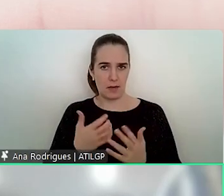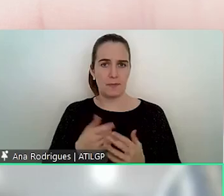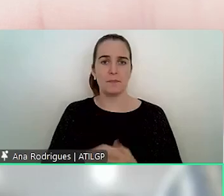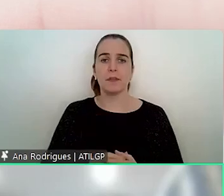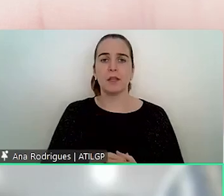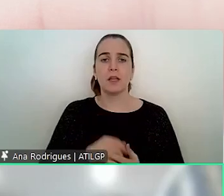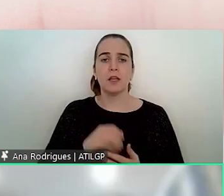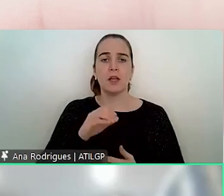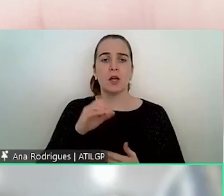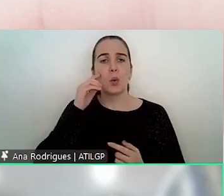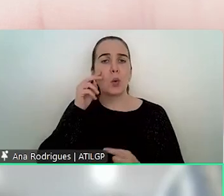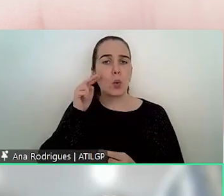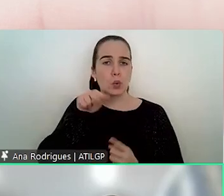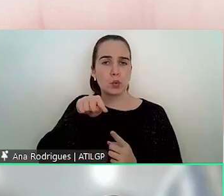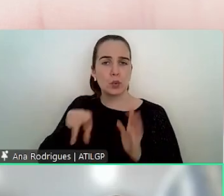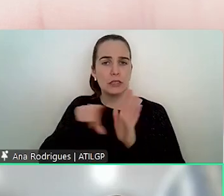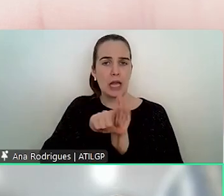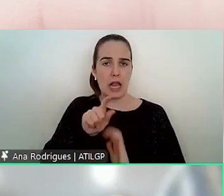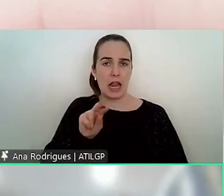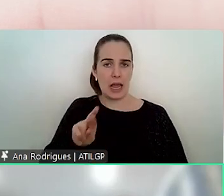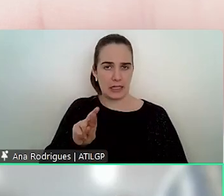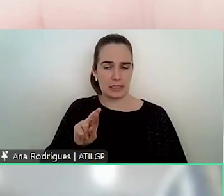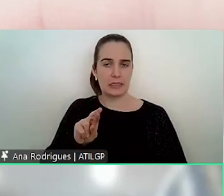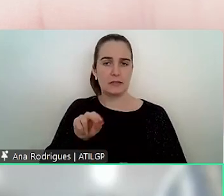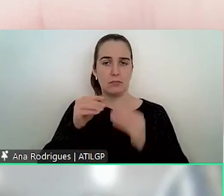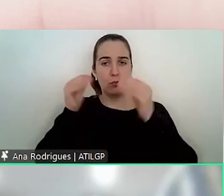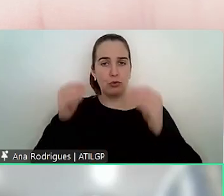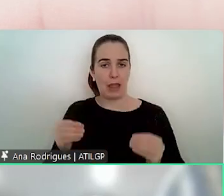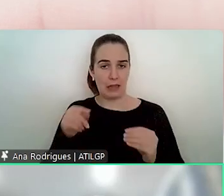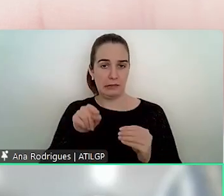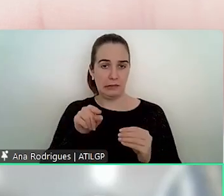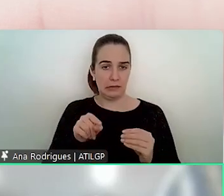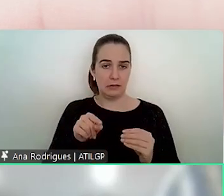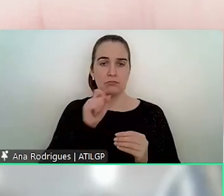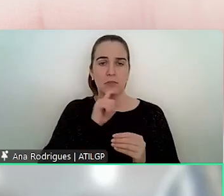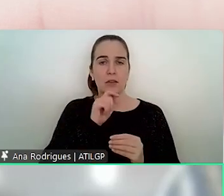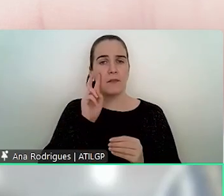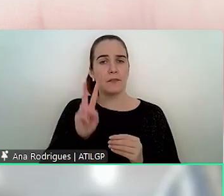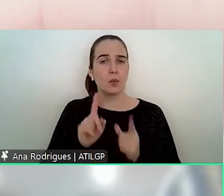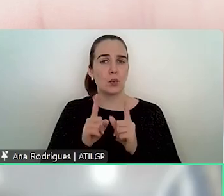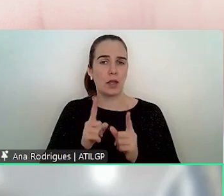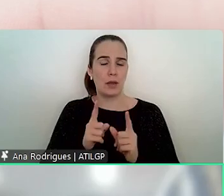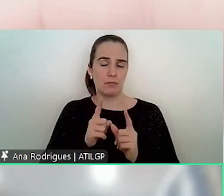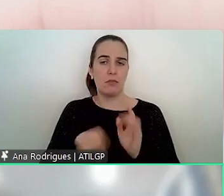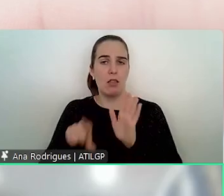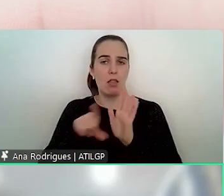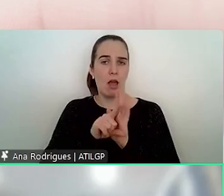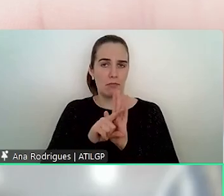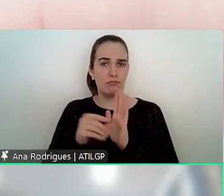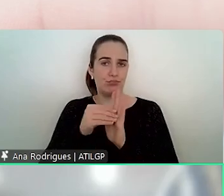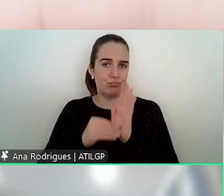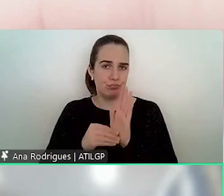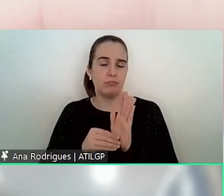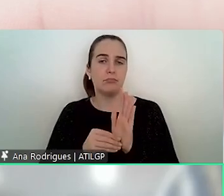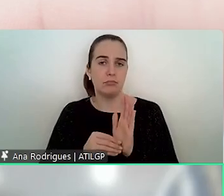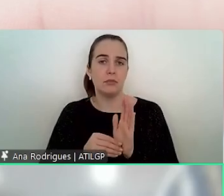Lex foi, enquanto portal que permite fazer a consulta dos procedimentos legislativos, foi considerada